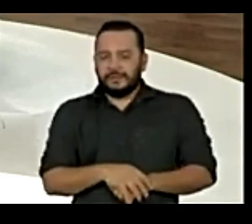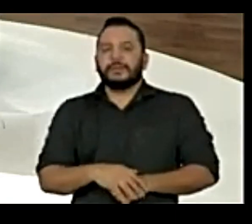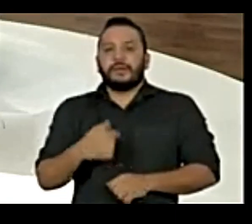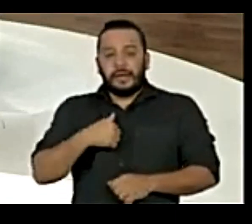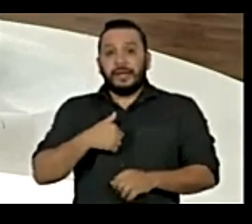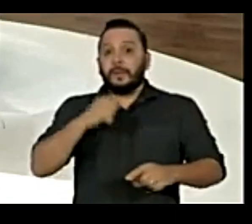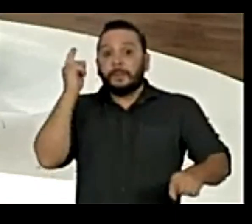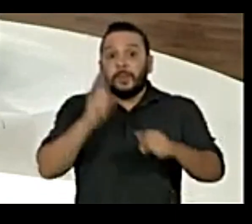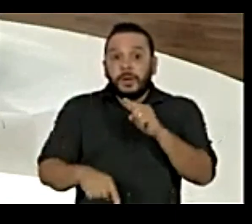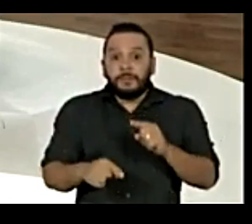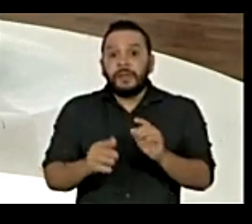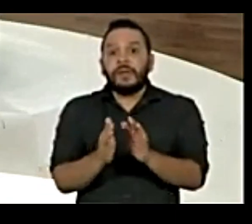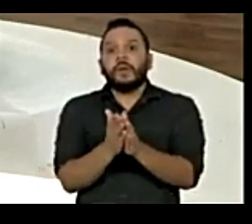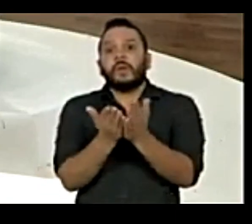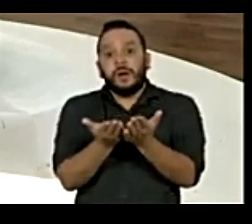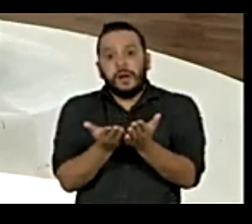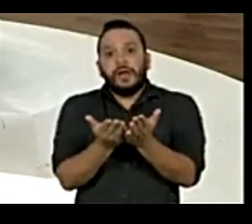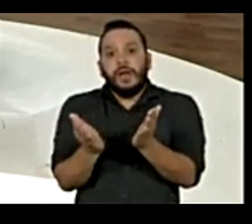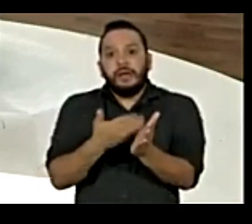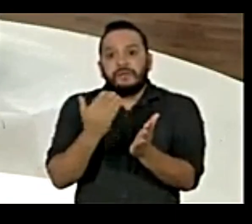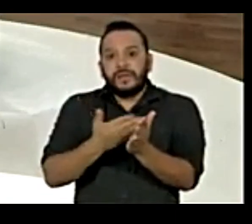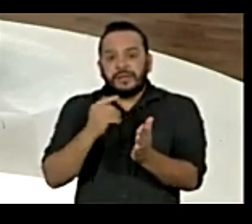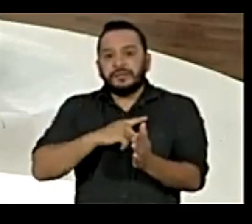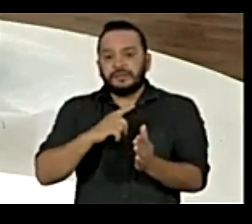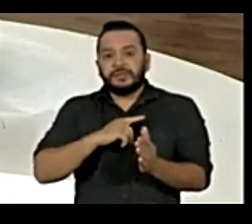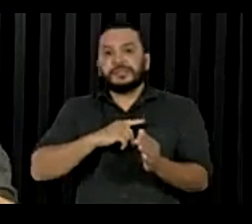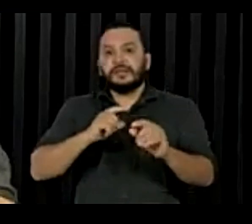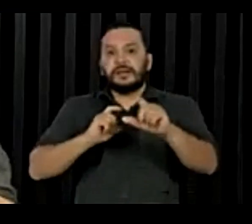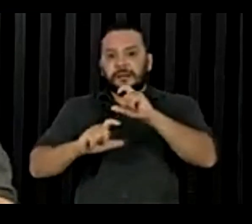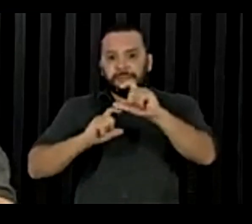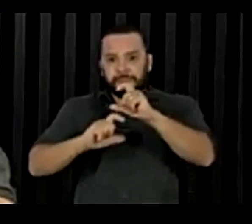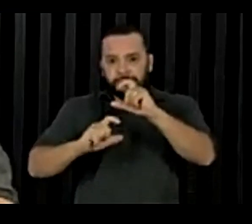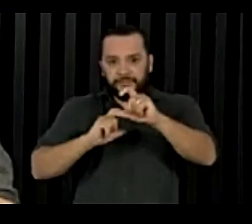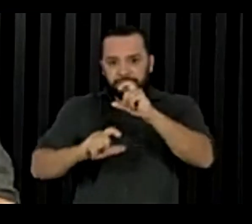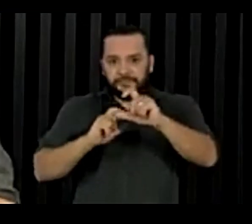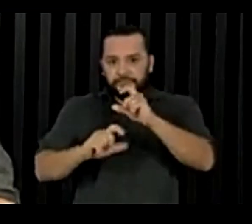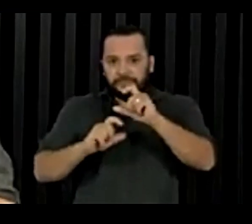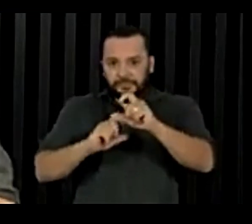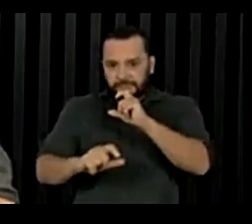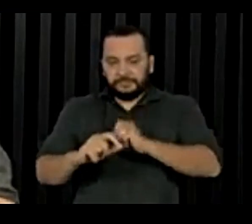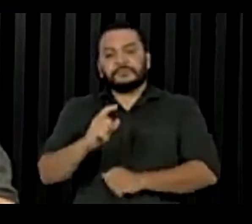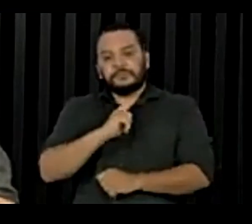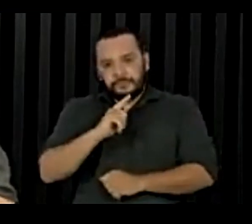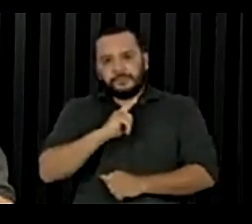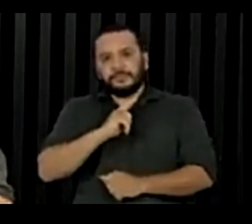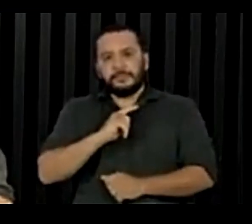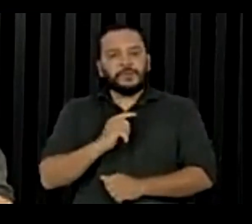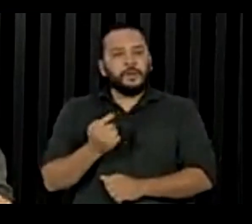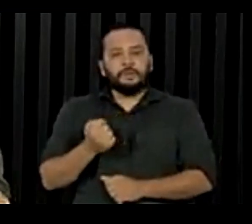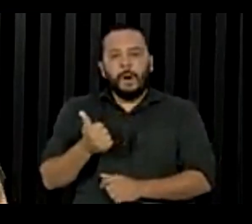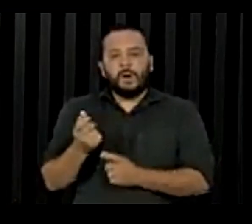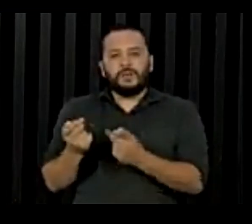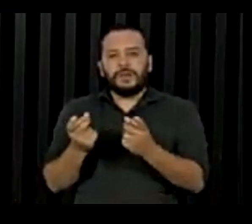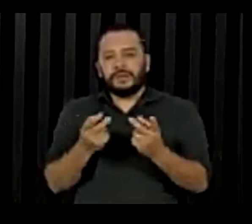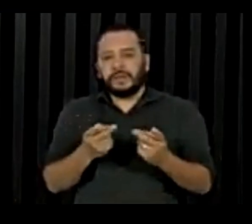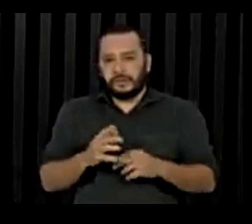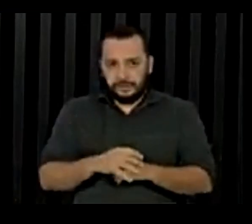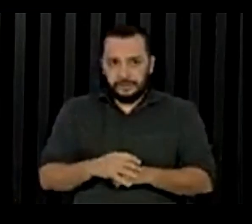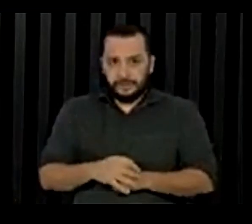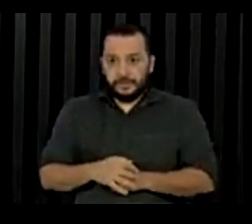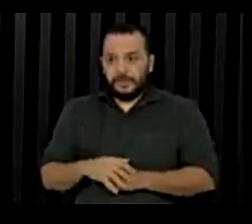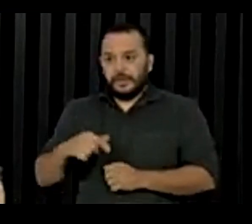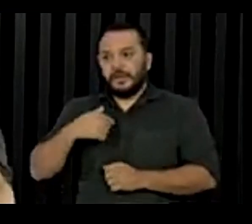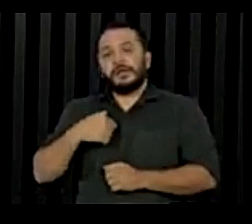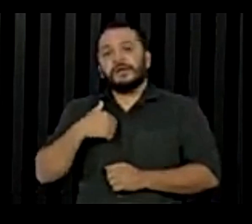e detalhe, tinha, sei lá, meia dúzia daquelas HQs à venda, porque não é um produto que venda muito, eu vi que era